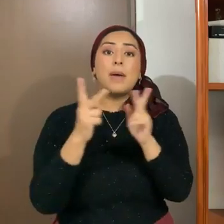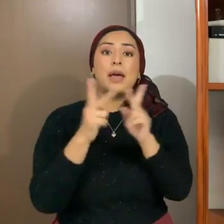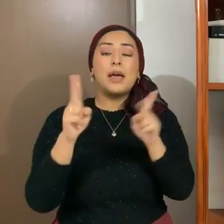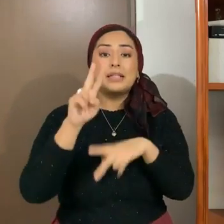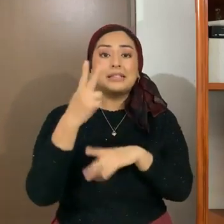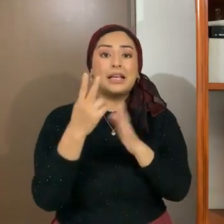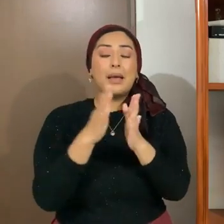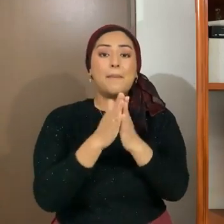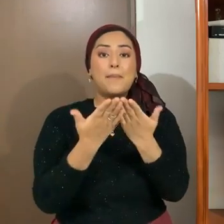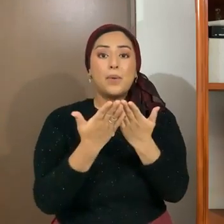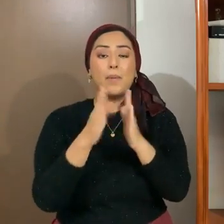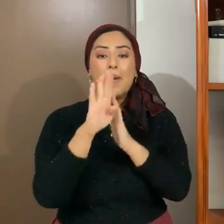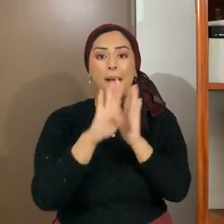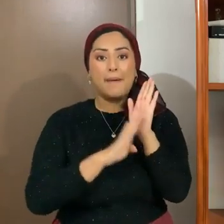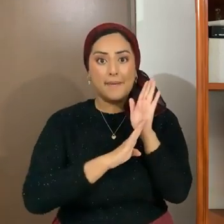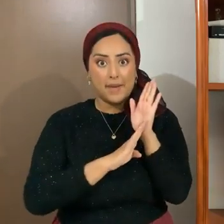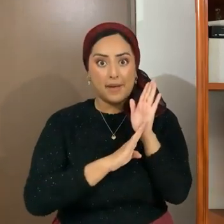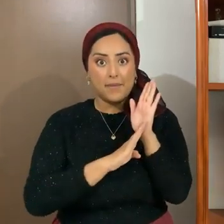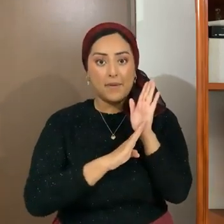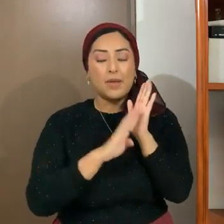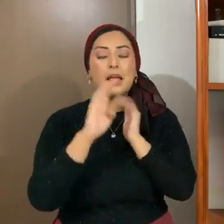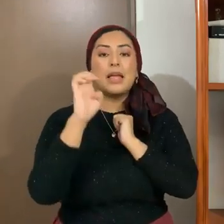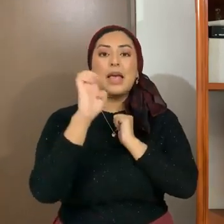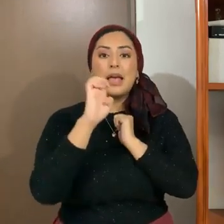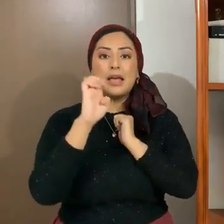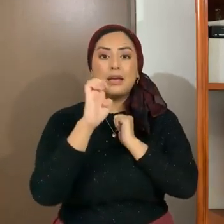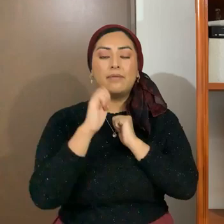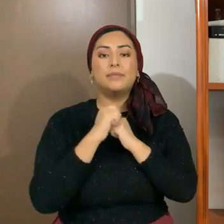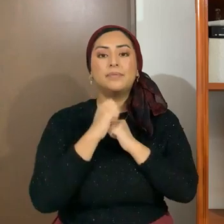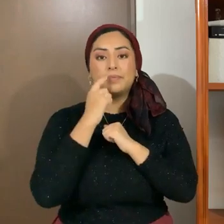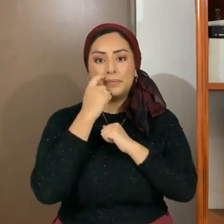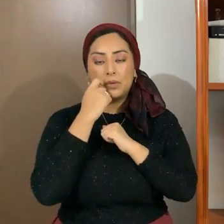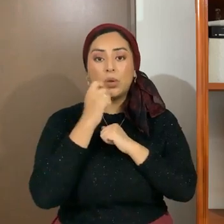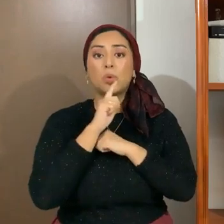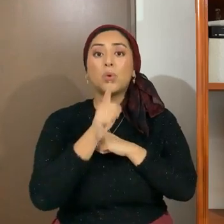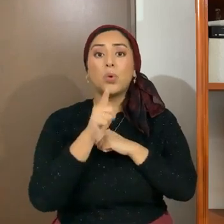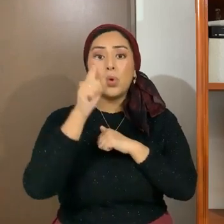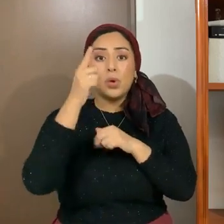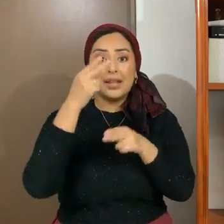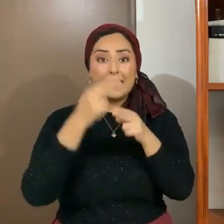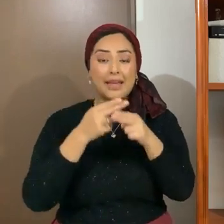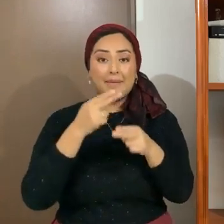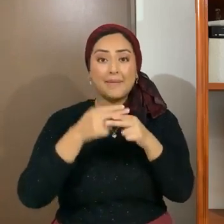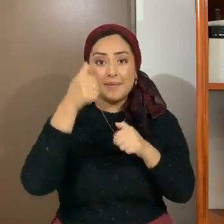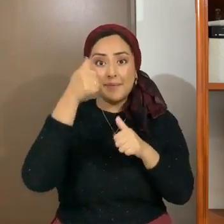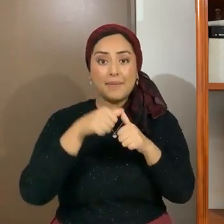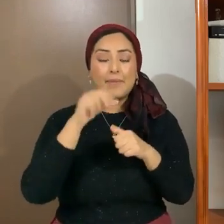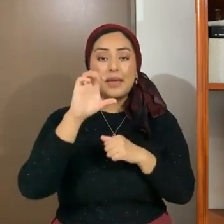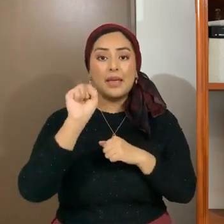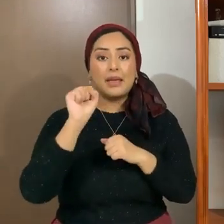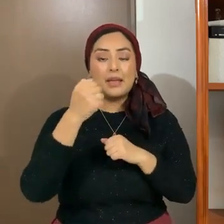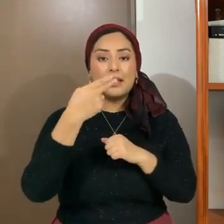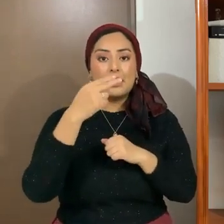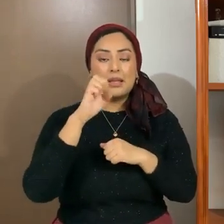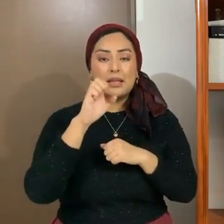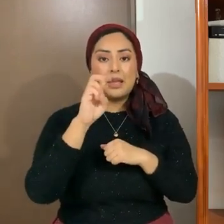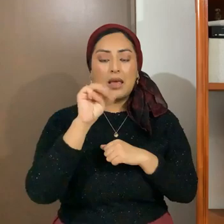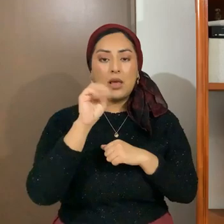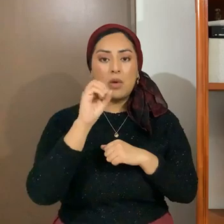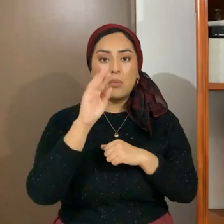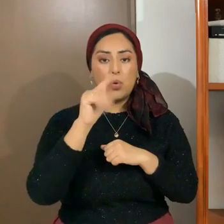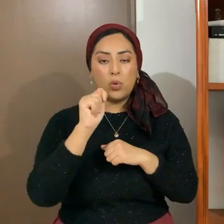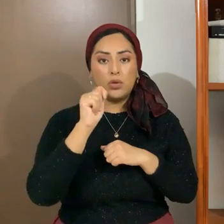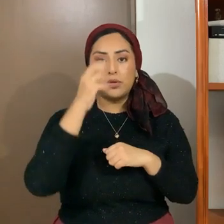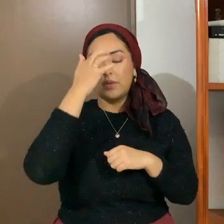del segundo libro de la Torá, conocido como Éxodo, pero su nombre correcto es Shemot. Eso es, muy